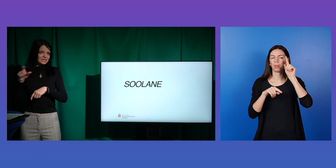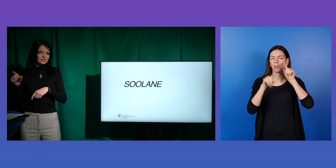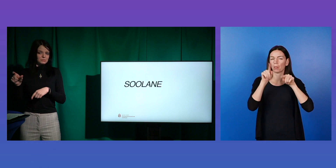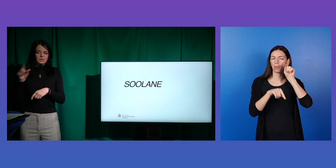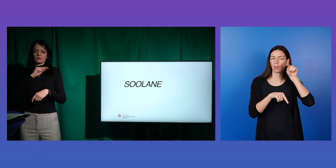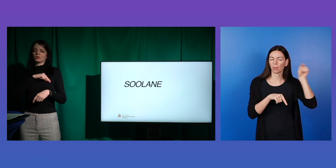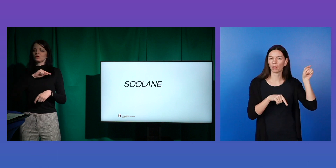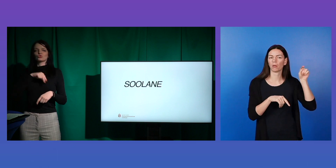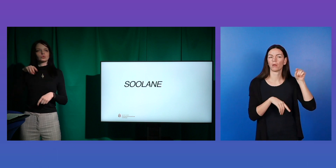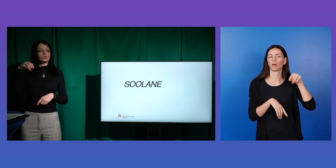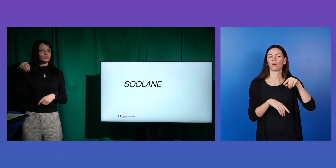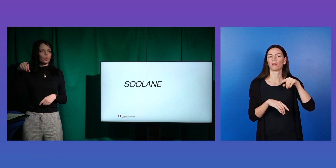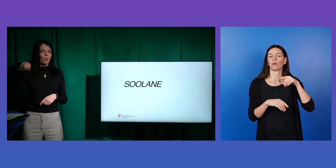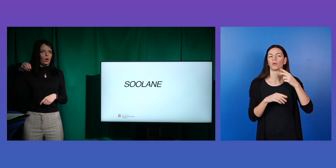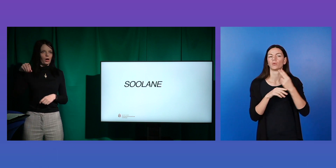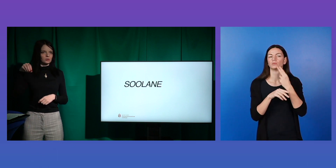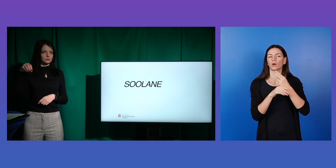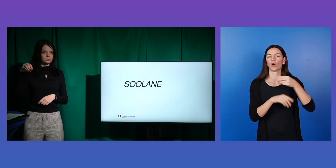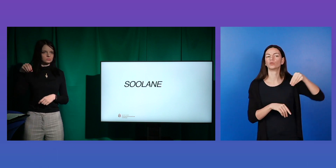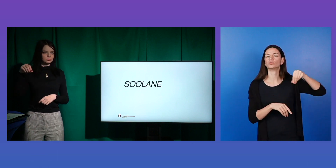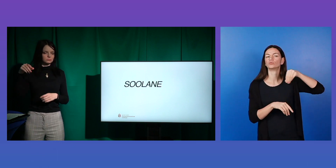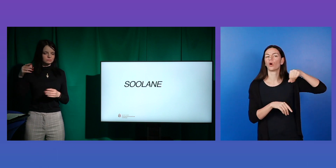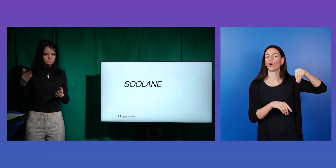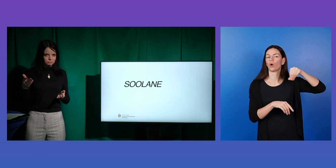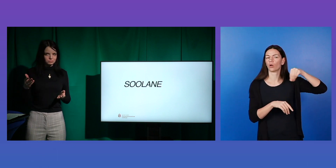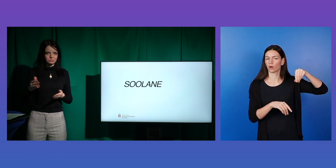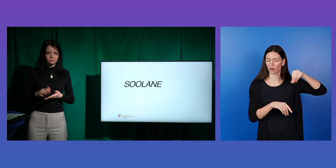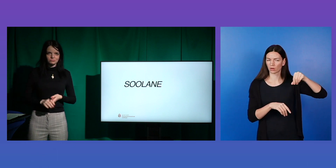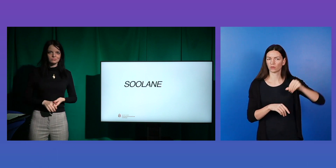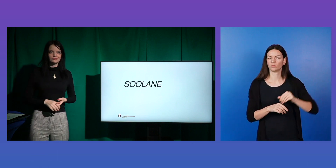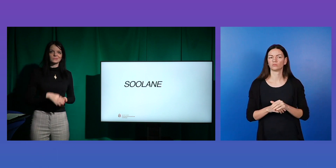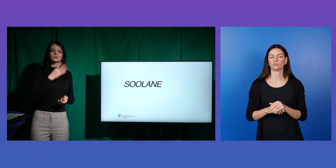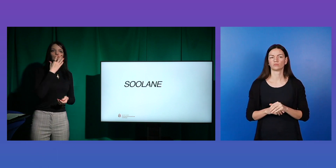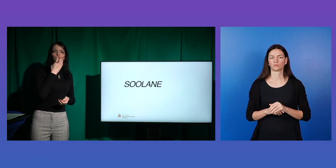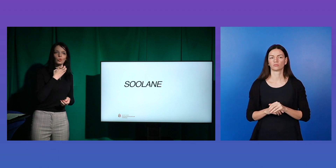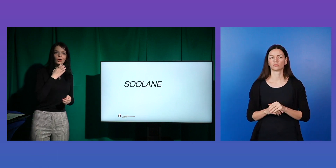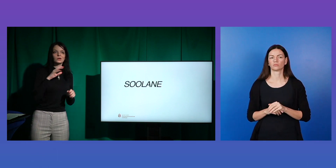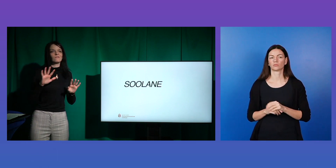aga mõni inimene kasutas ka sellist viipemärki.